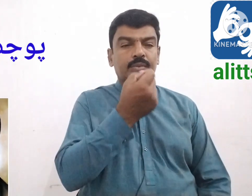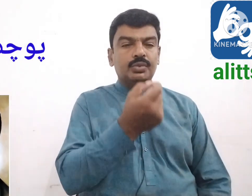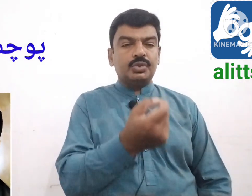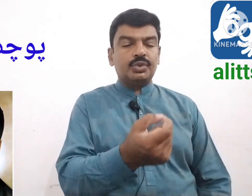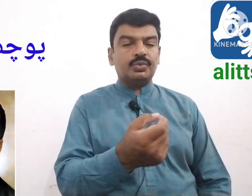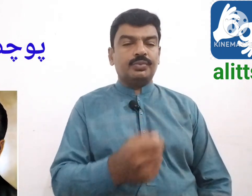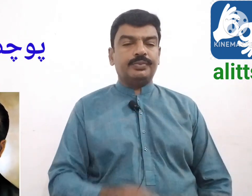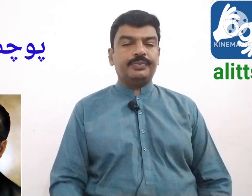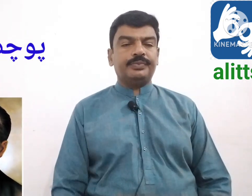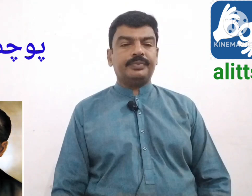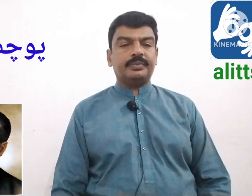पूछूं,